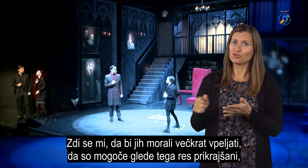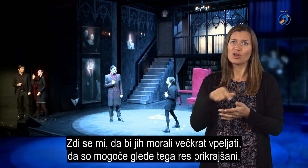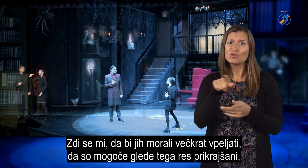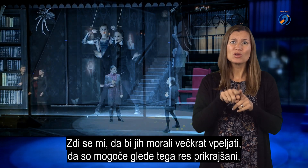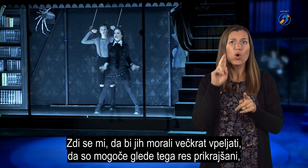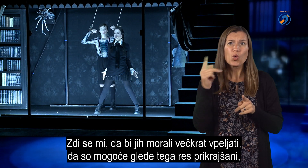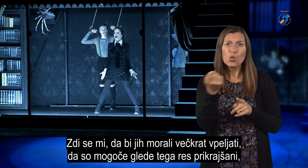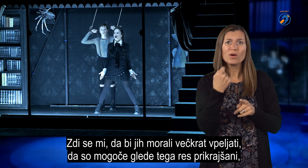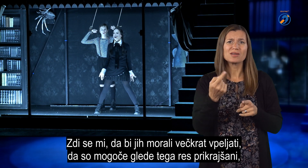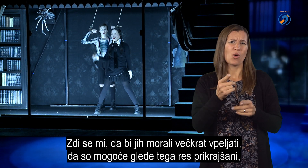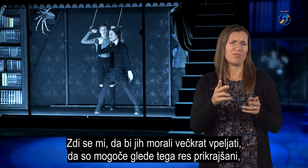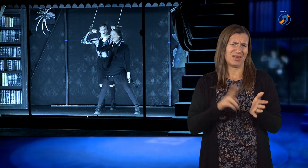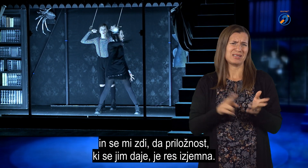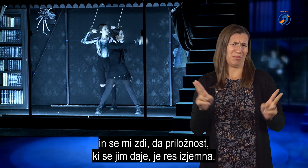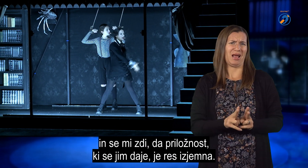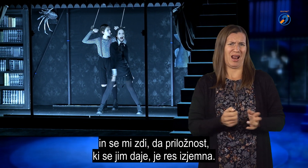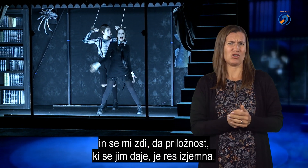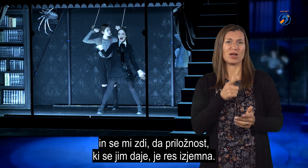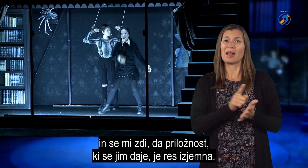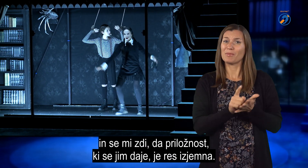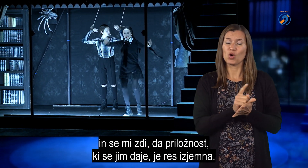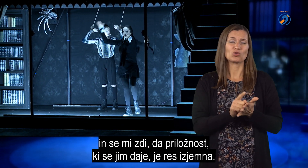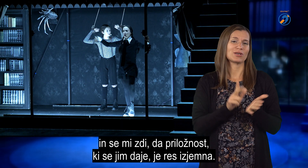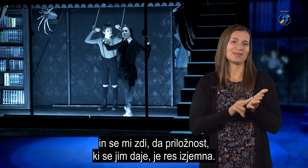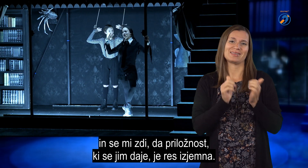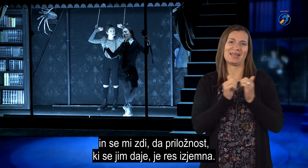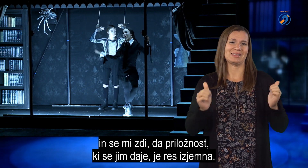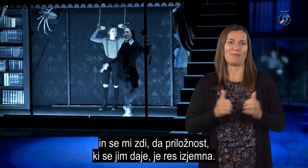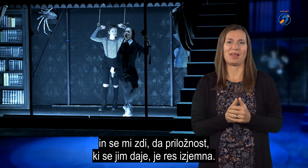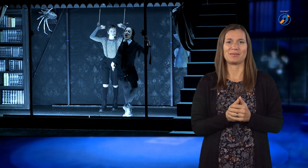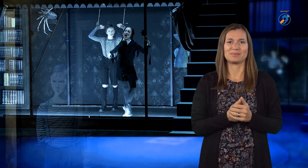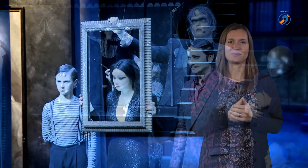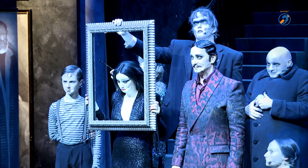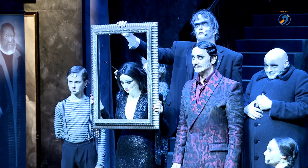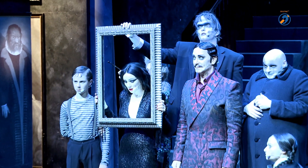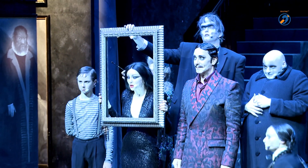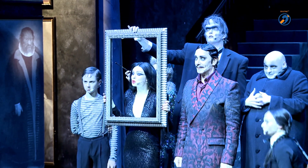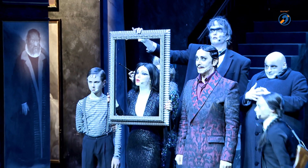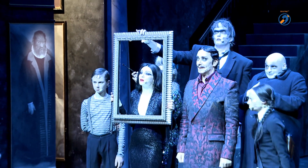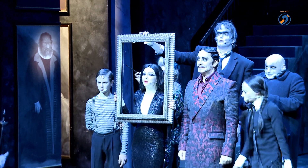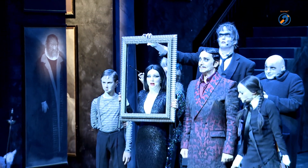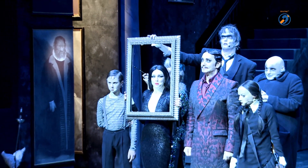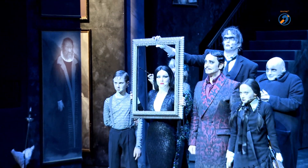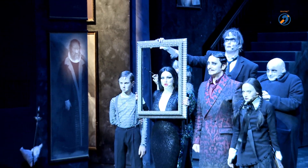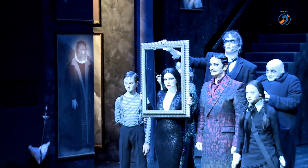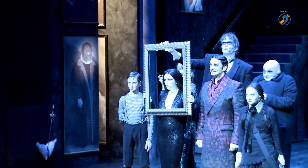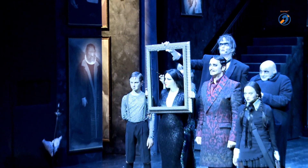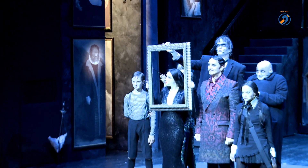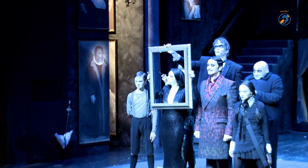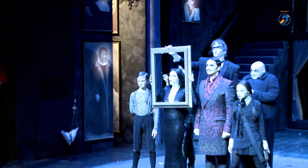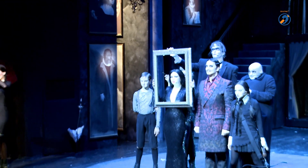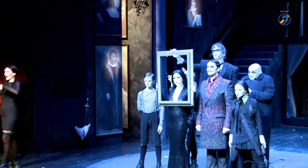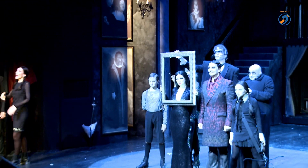so mogoče glede tega res prikrajšani, in se mi zdi, da priložnost, ki se jim da, je izjemna. Torej, naj bo